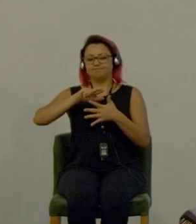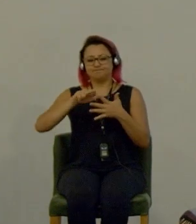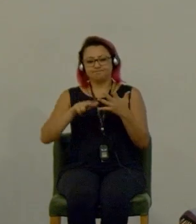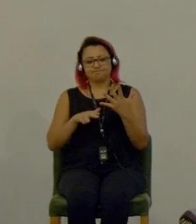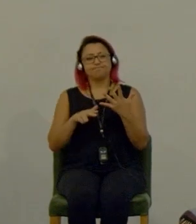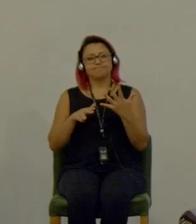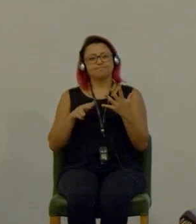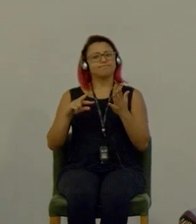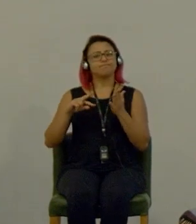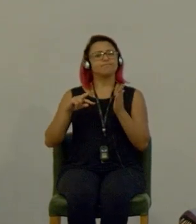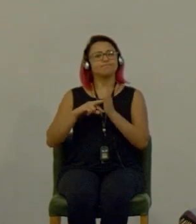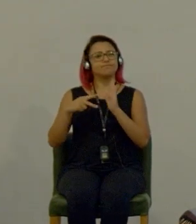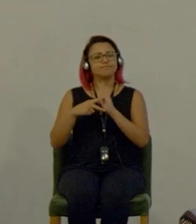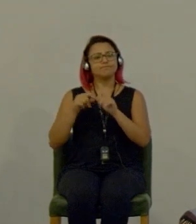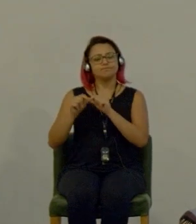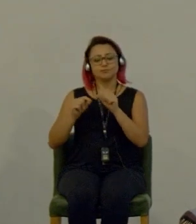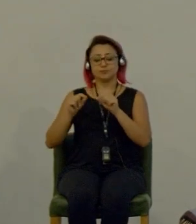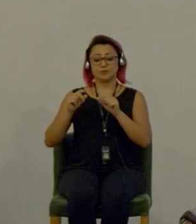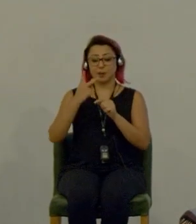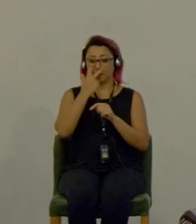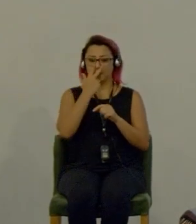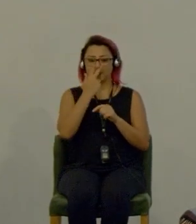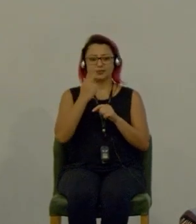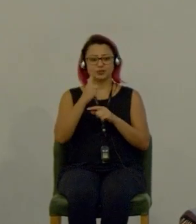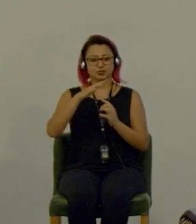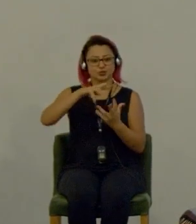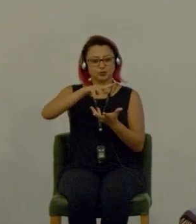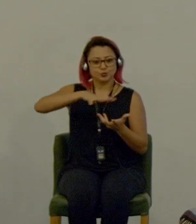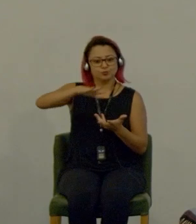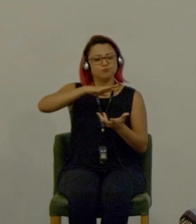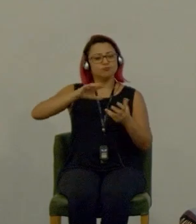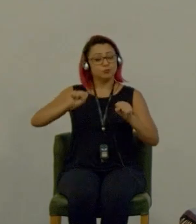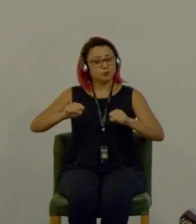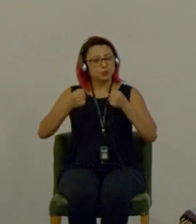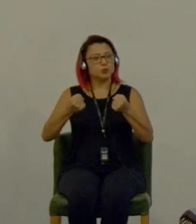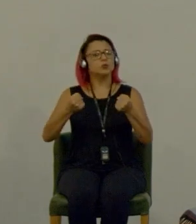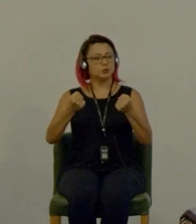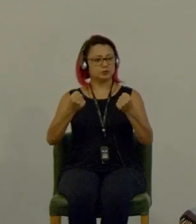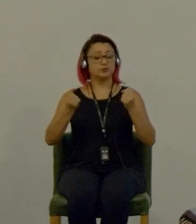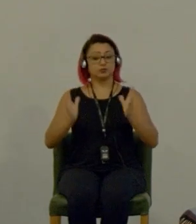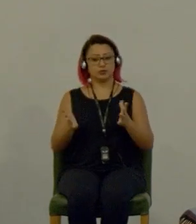quoi aujourd'hui d'être une force géologique? Ça veut dire quoi de déplacer des montagnes